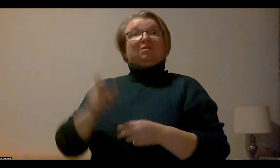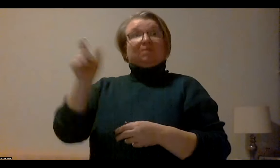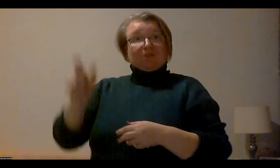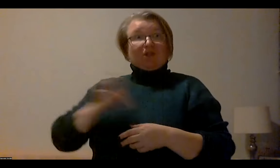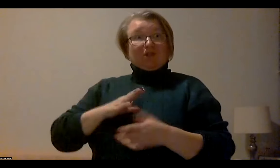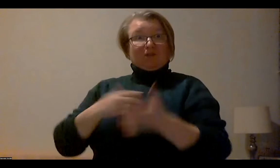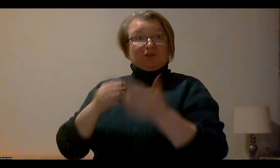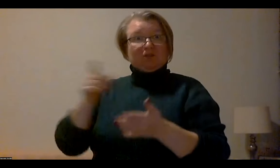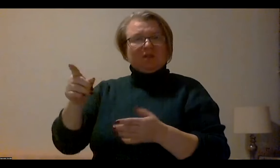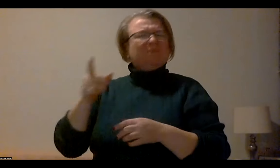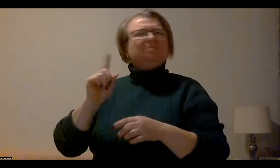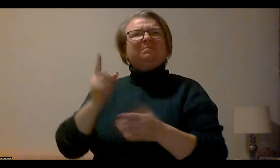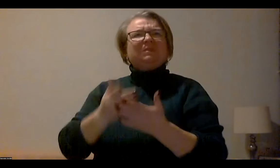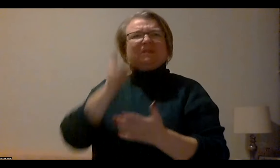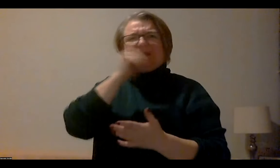hätäkeskuslaitoksen puolelta.